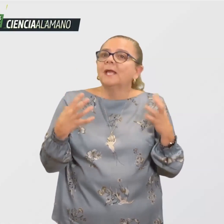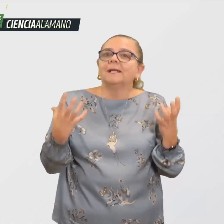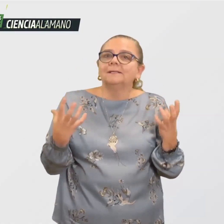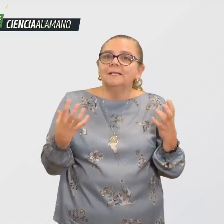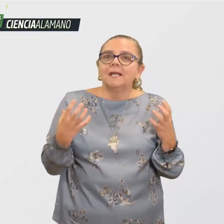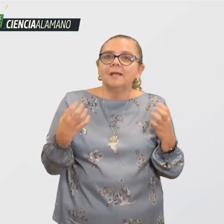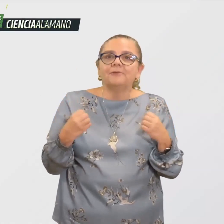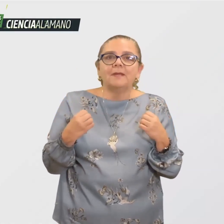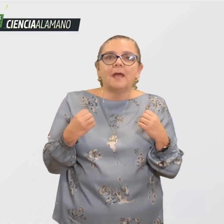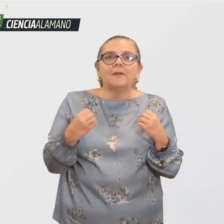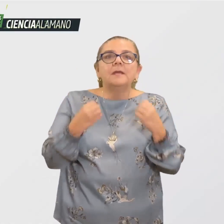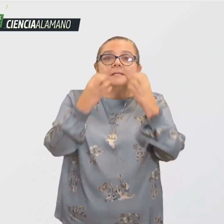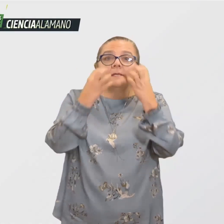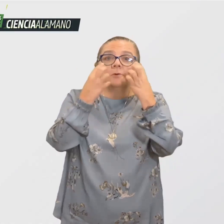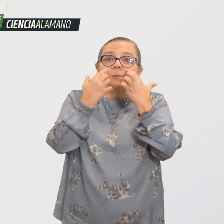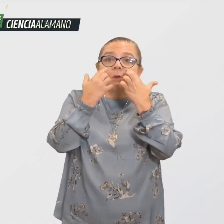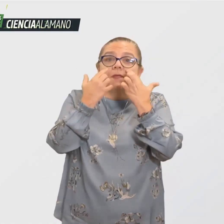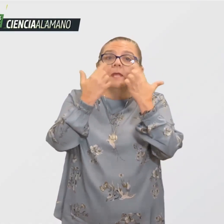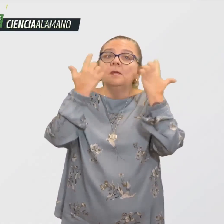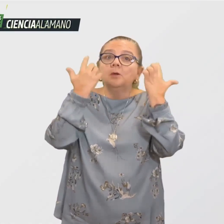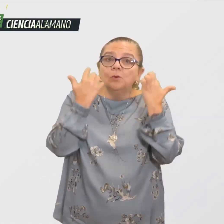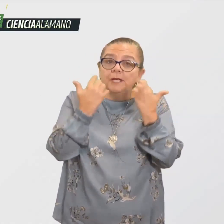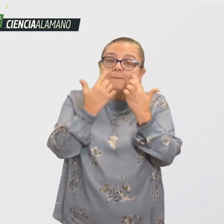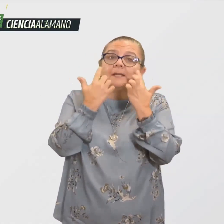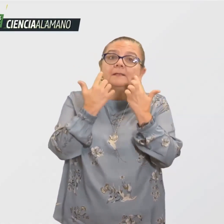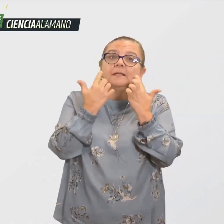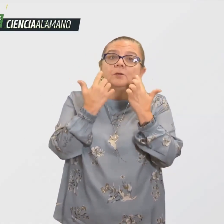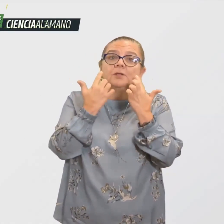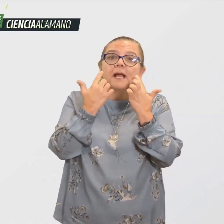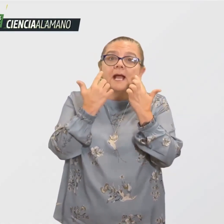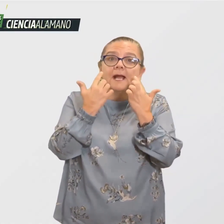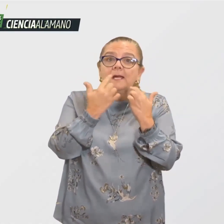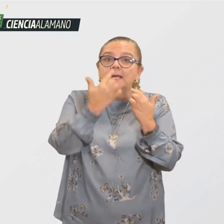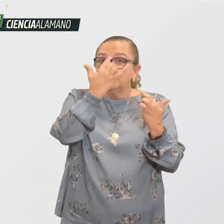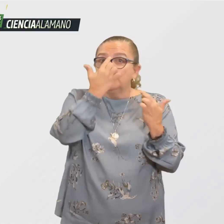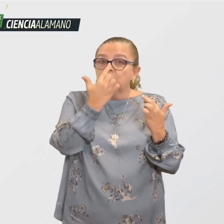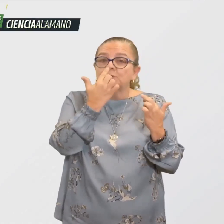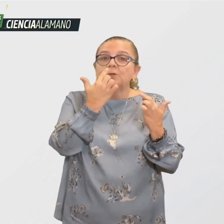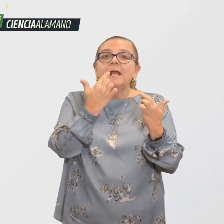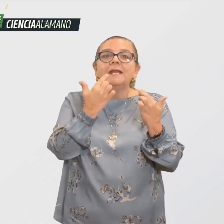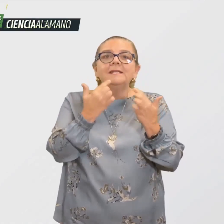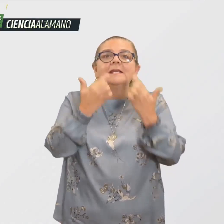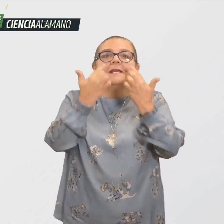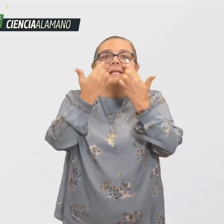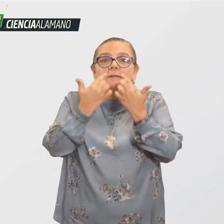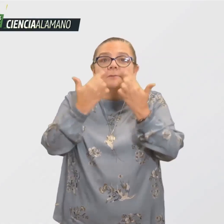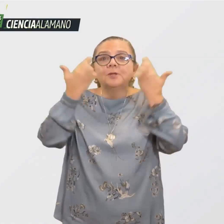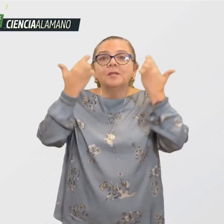caracteriza la enfermedad. Ese brote puede incluir la parte anterior de la cara y el dorso de la nariz. Y es el brote que se